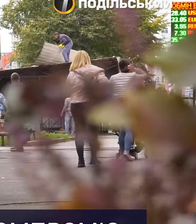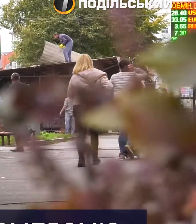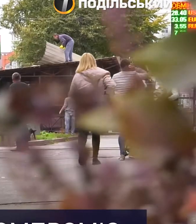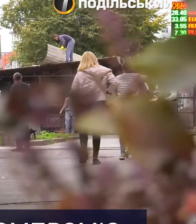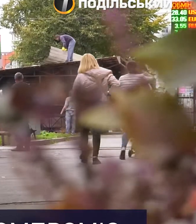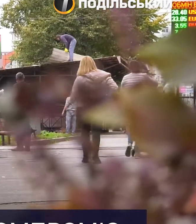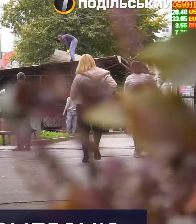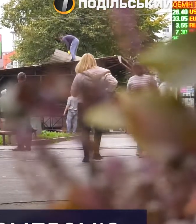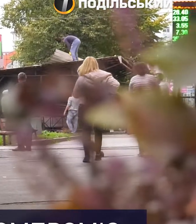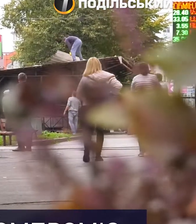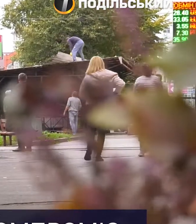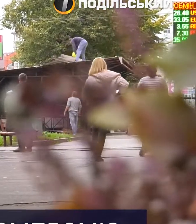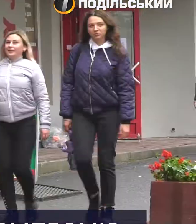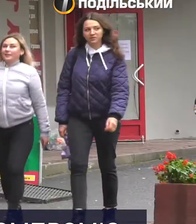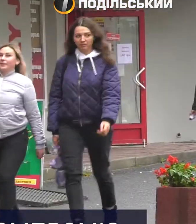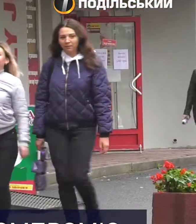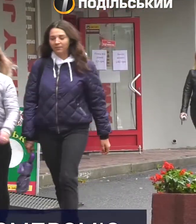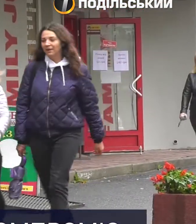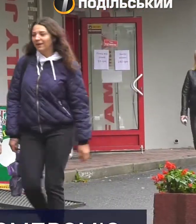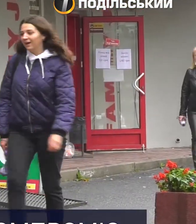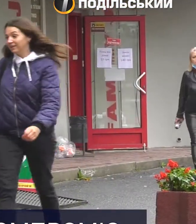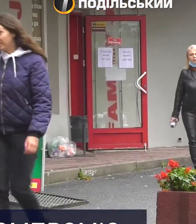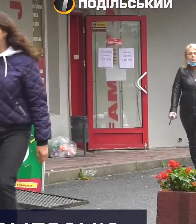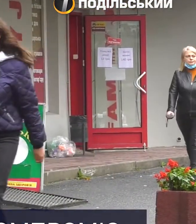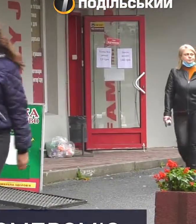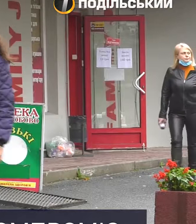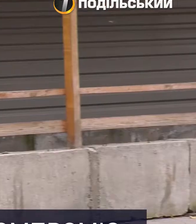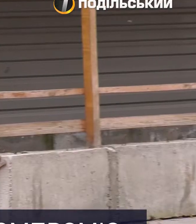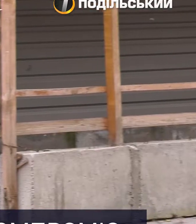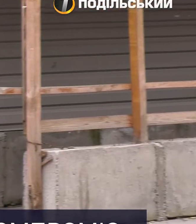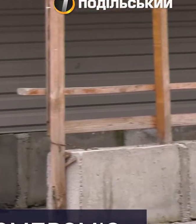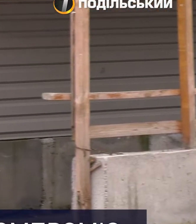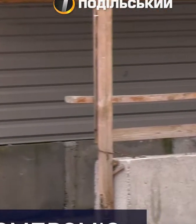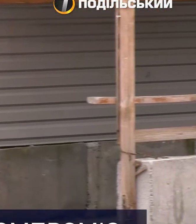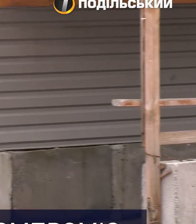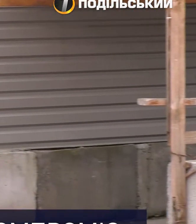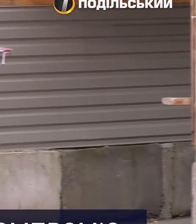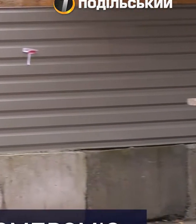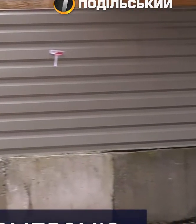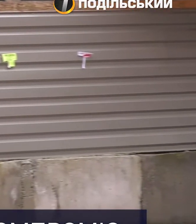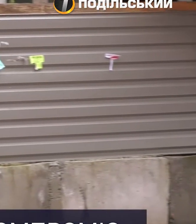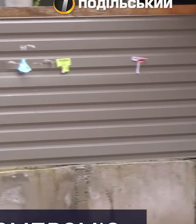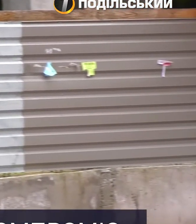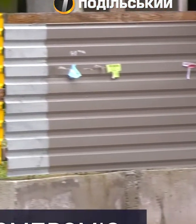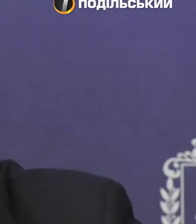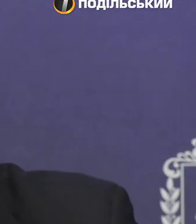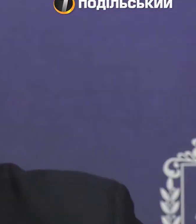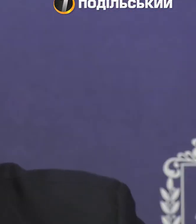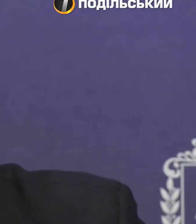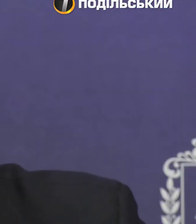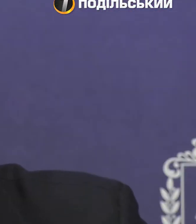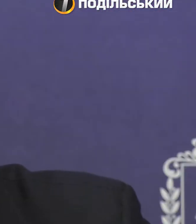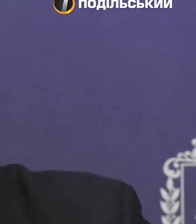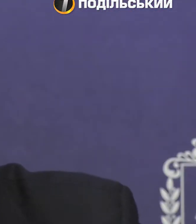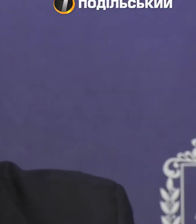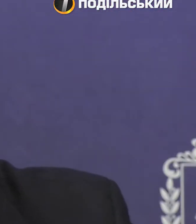з 19 жовтня, відповідно до рішення Державної комісії ТЕБ та НС, деякі регіони в області змінять забарвлення. Передусім,